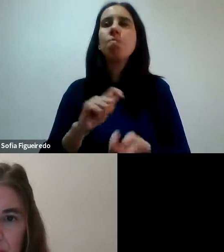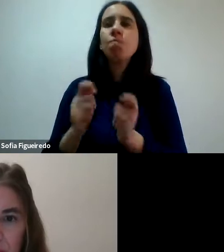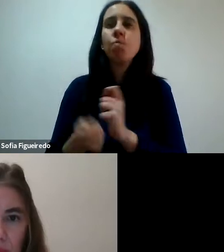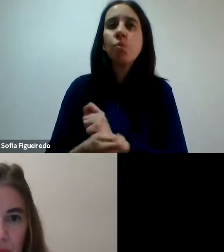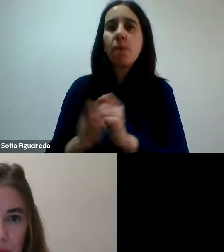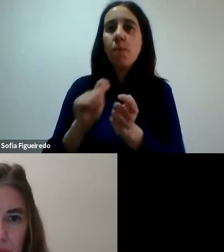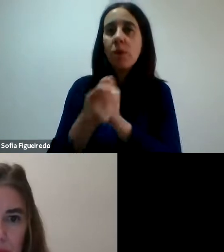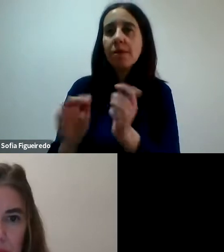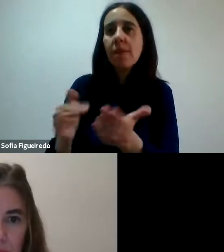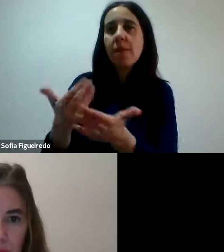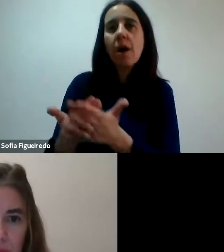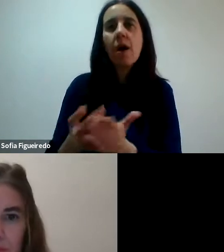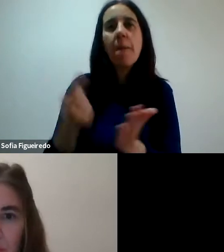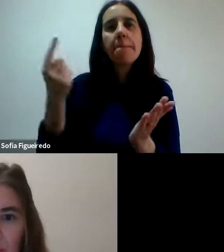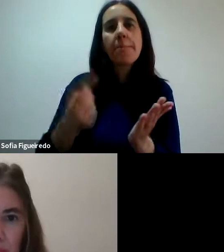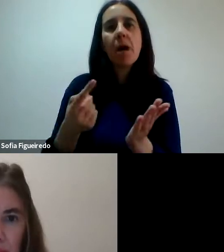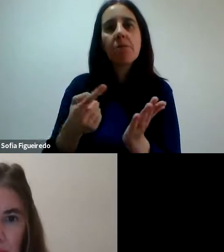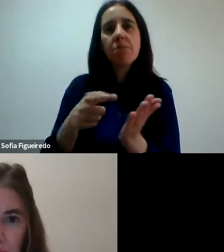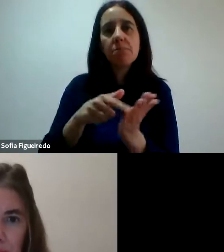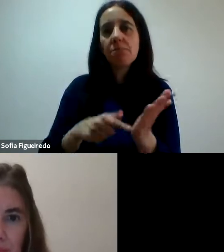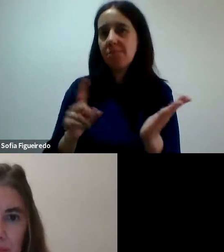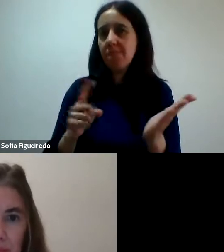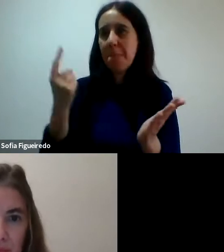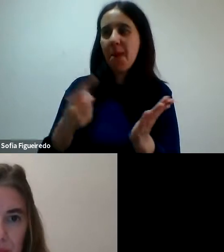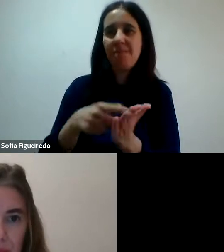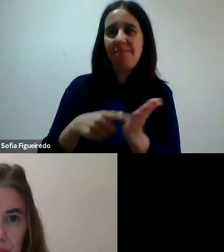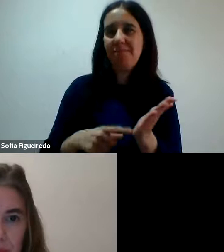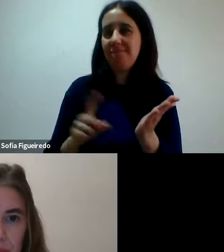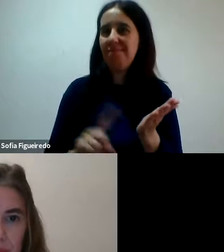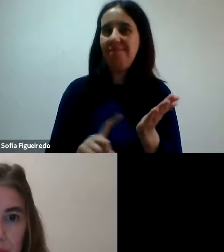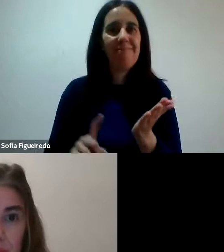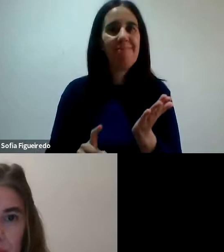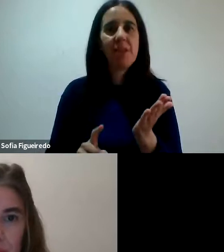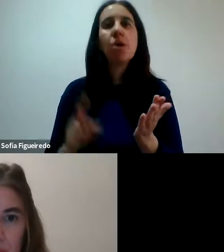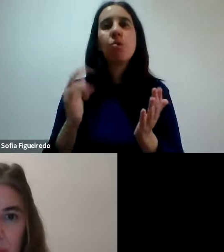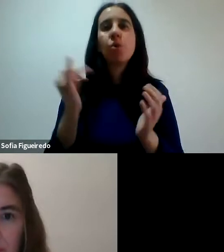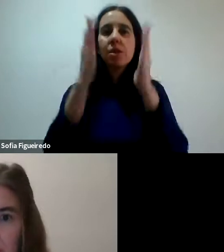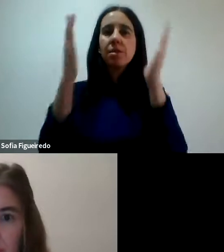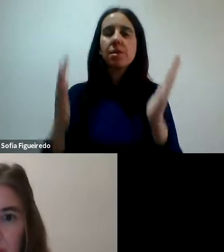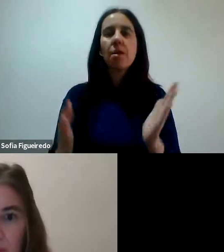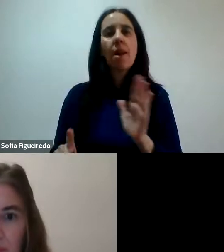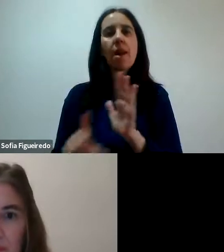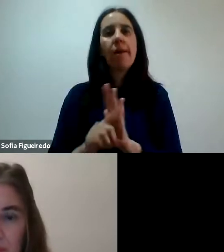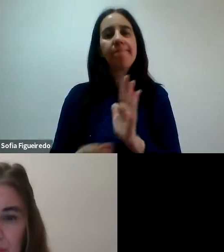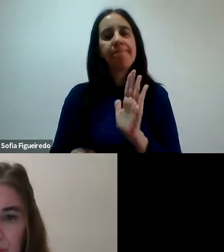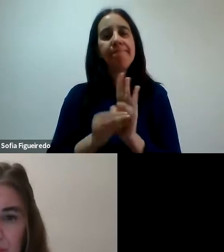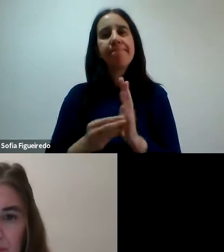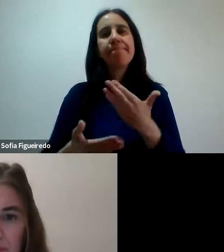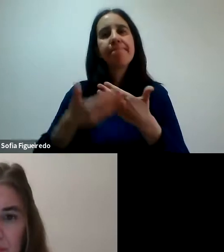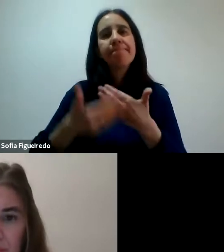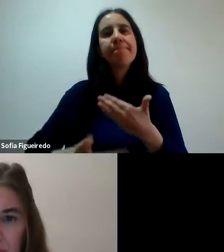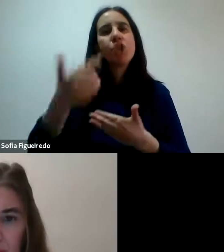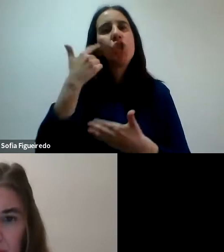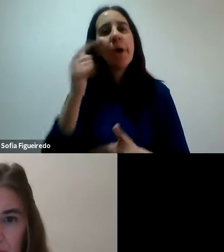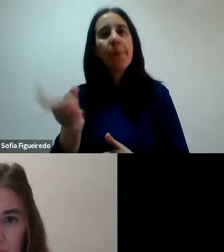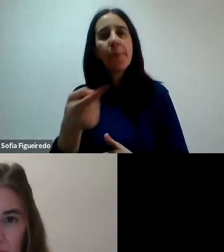essa mudança por decreto. Nós não vamos criar mudanças por decreto. Não é porque uma organização escreve uma lei a dizer que a partir de agora passa a ser.